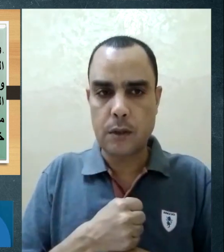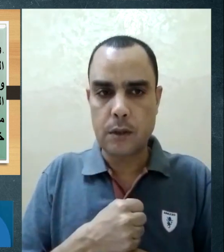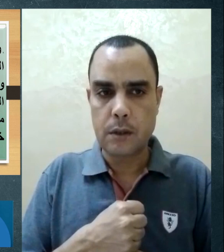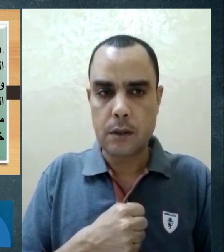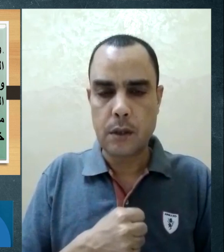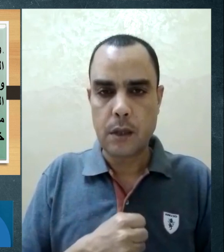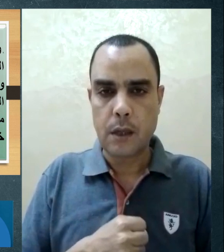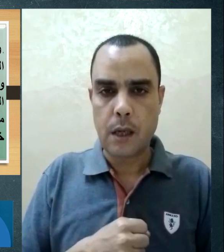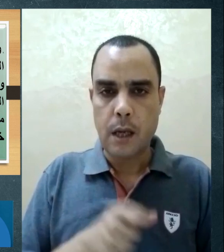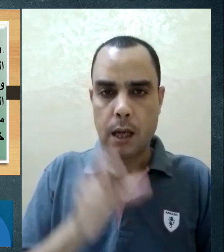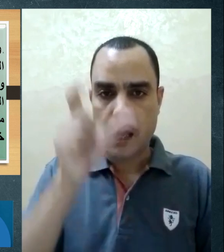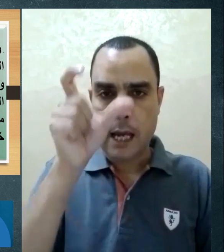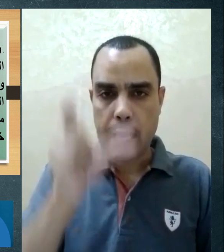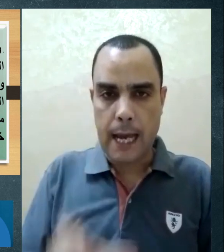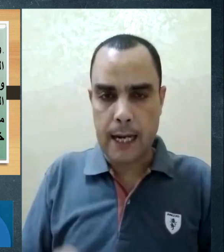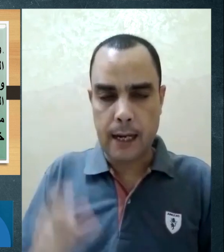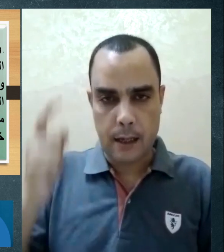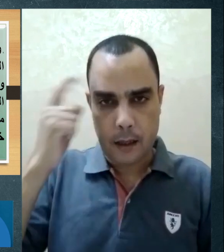تمسك